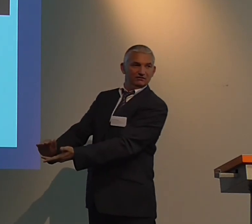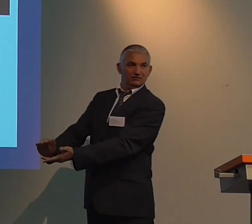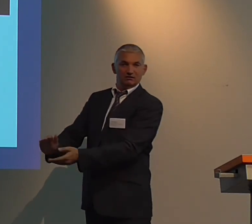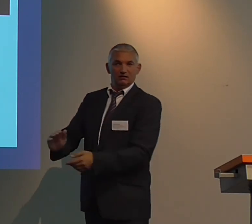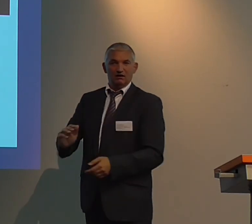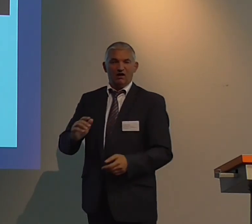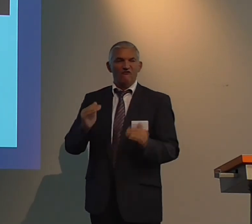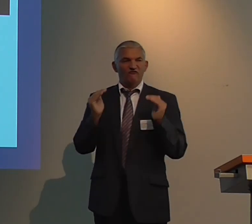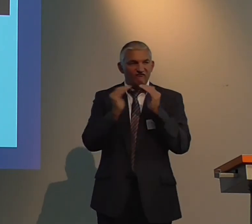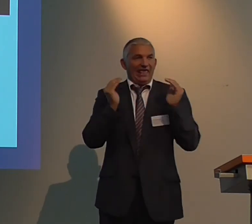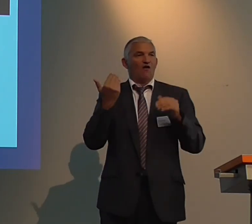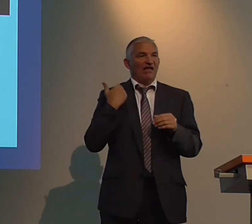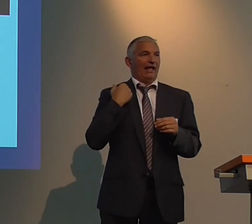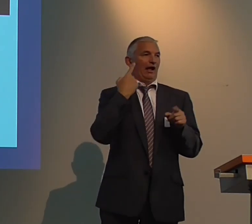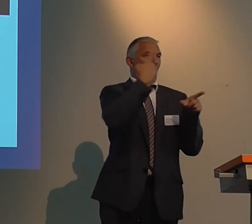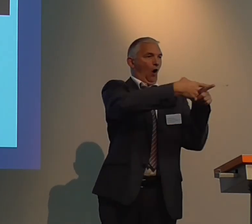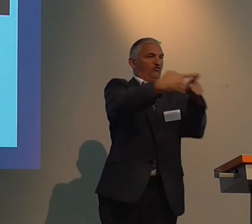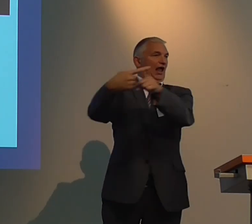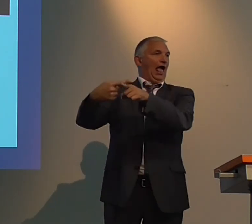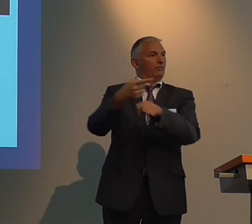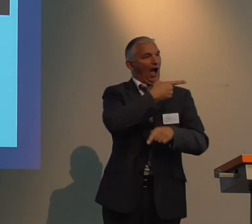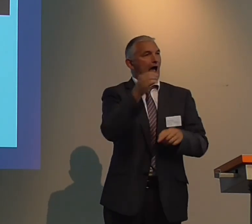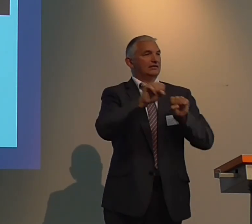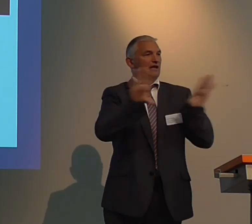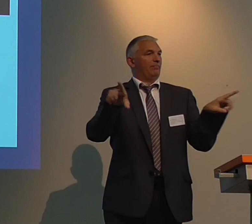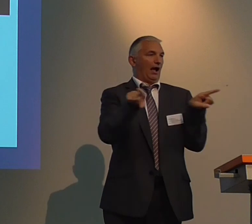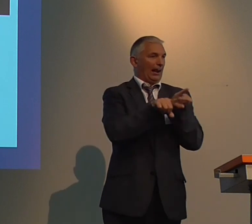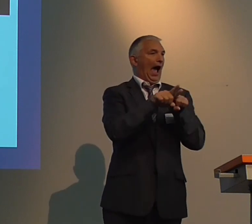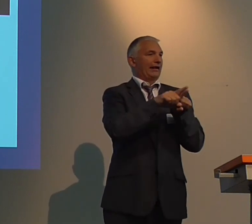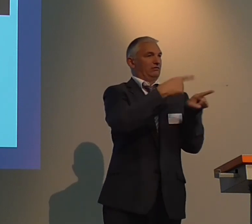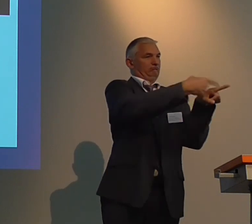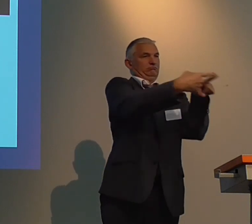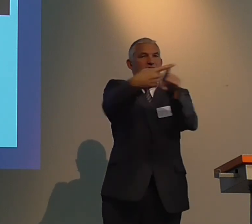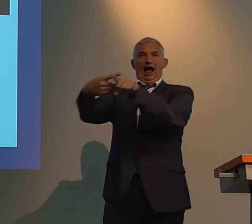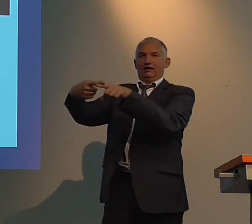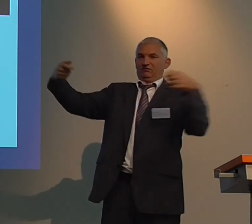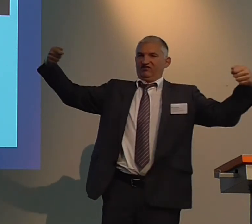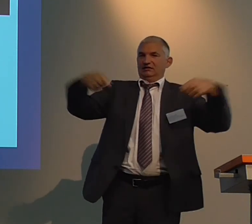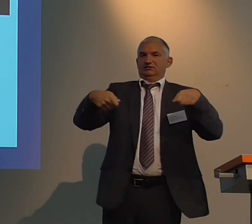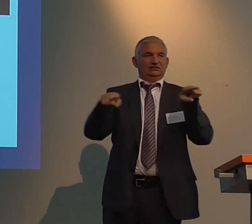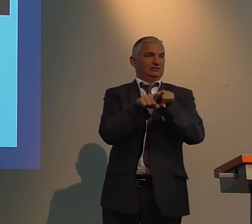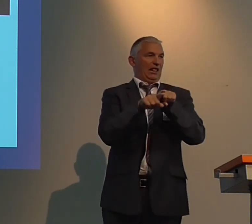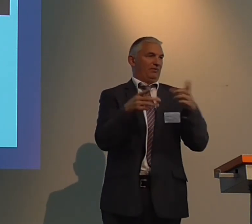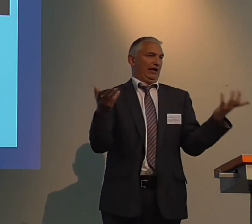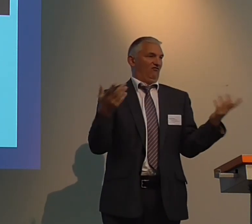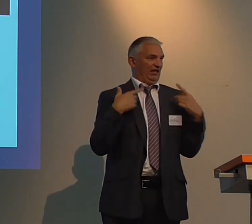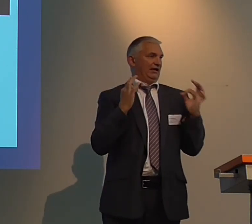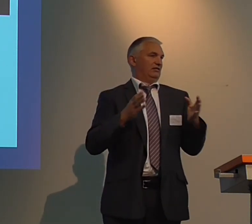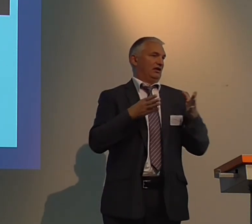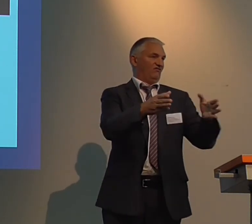dann aber sozusagen vielleicht weniger Untertitel bieten kann. Und es wäre gut, wenn das zwischen allen Sendern gleich aufgeteilt werden würde. Und alle